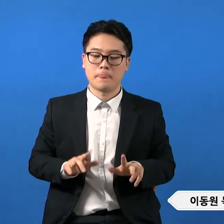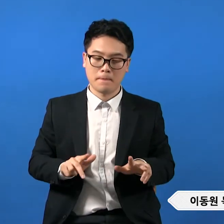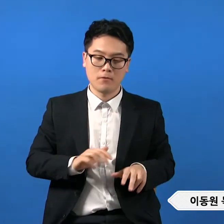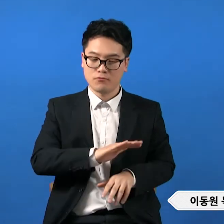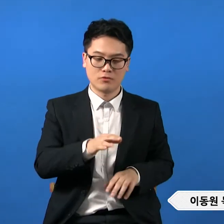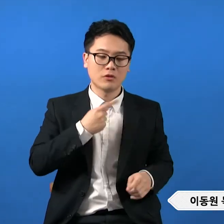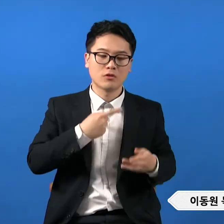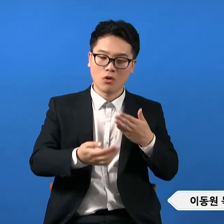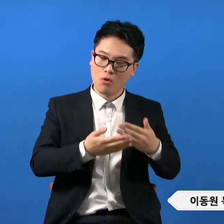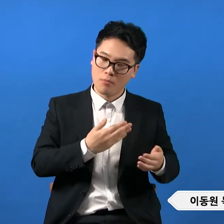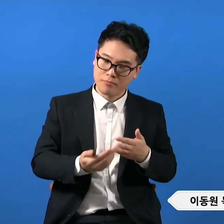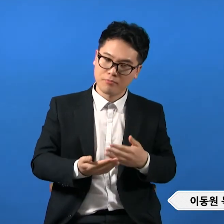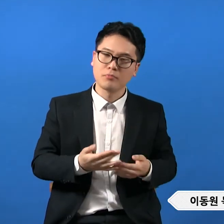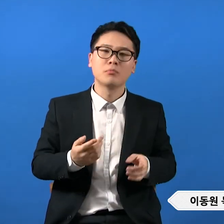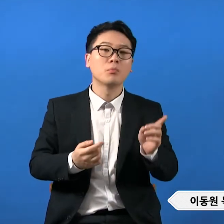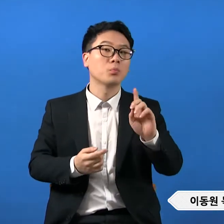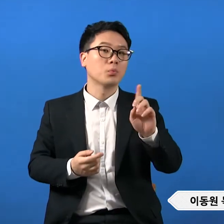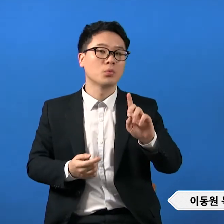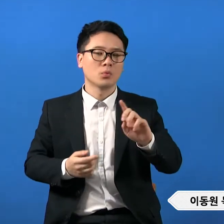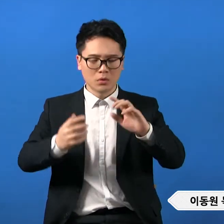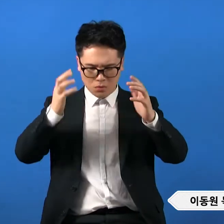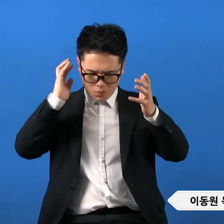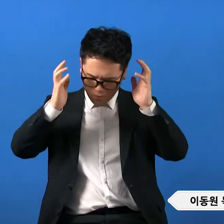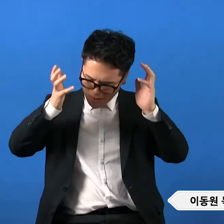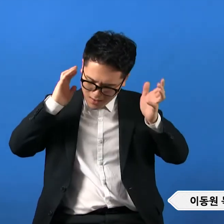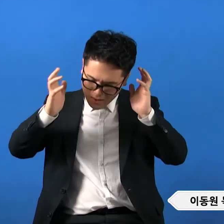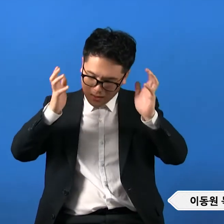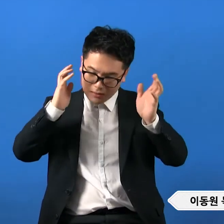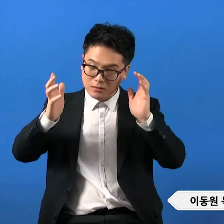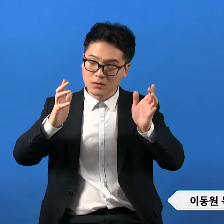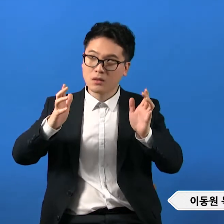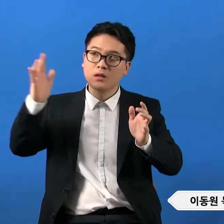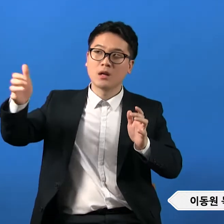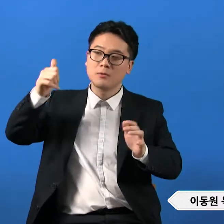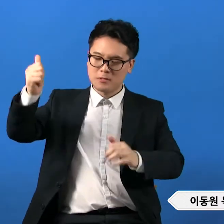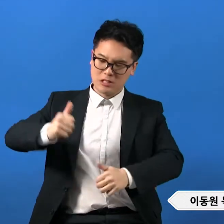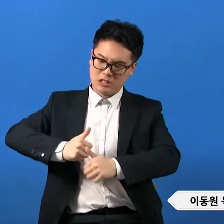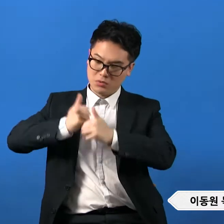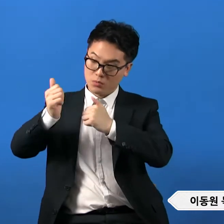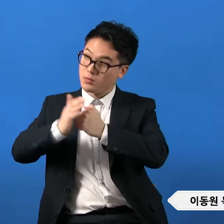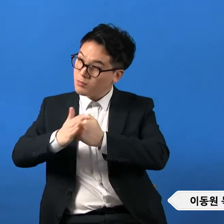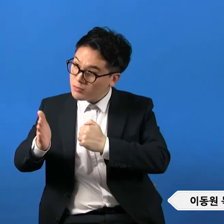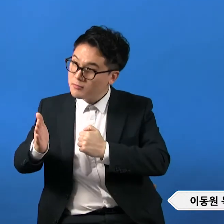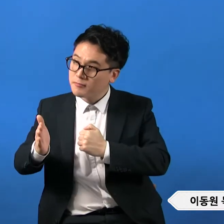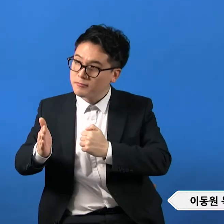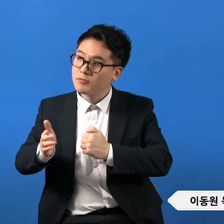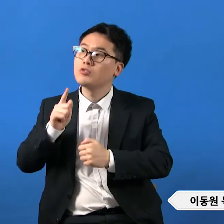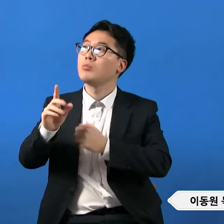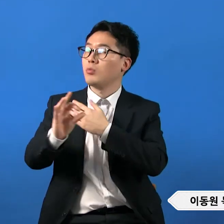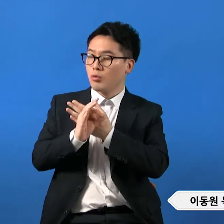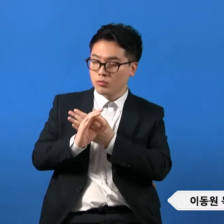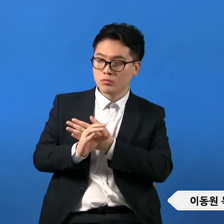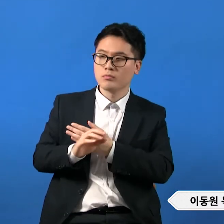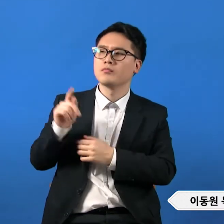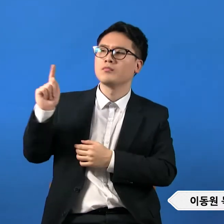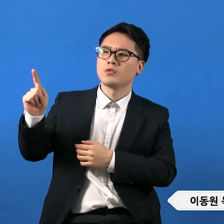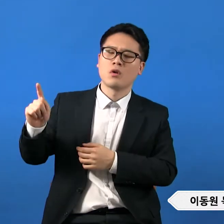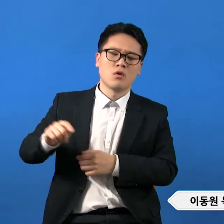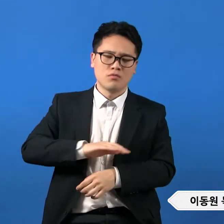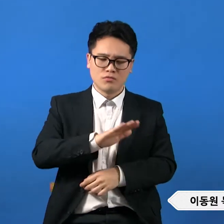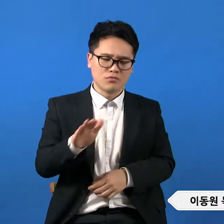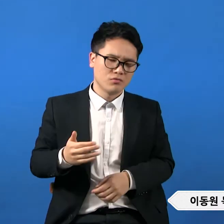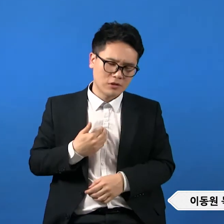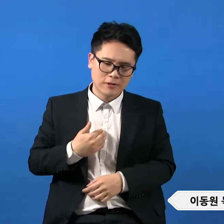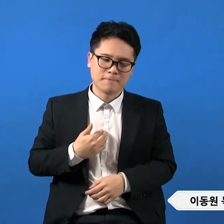지금 우리가 경험하고 있는 일련의 시련이, 환난이 주의 진노로 말미암은 것이라면 그 채찍을